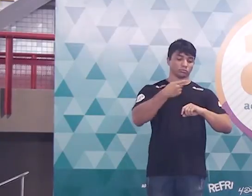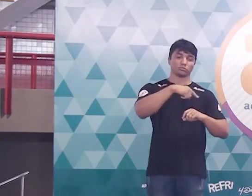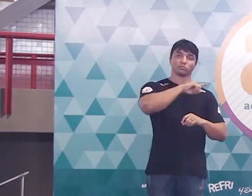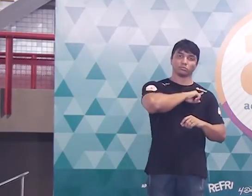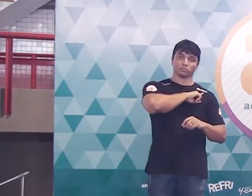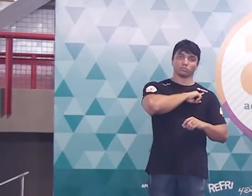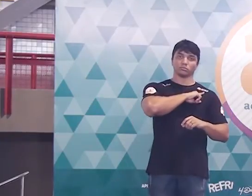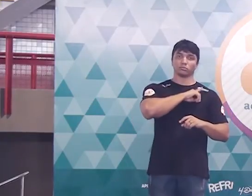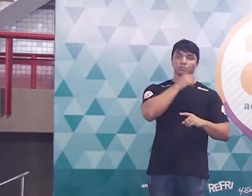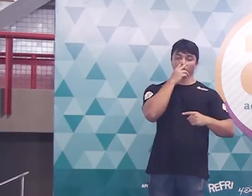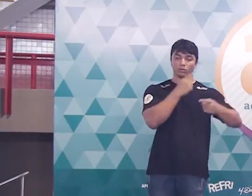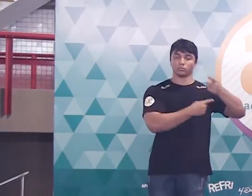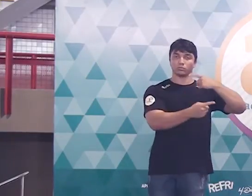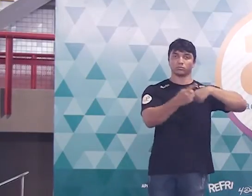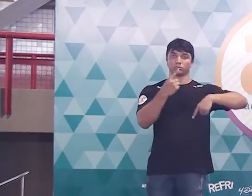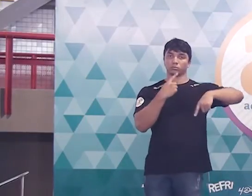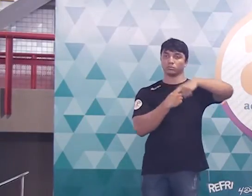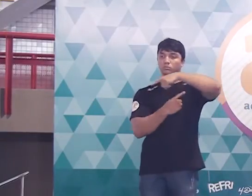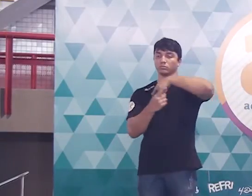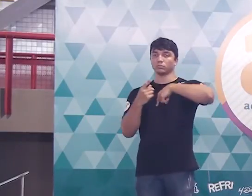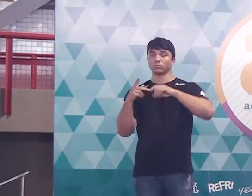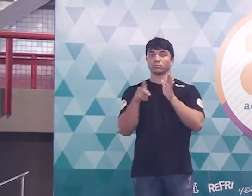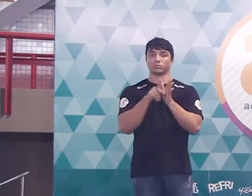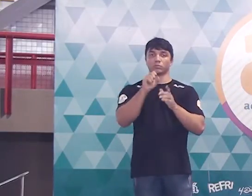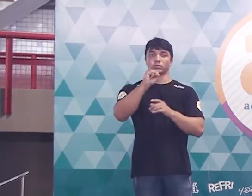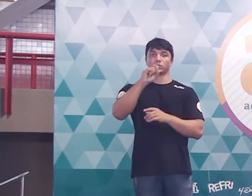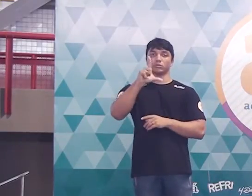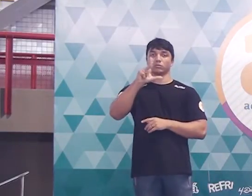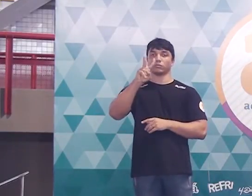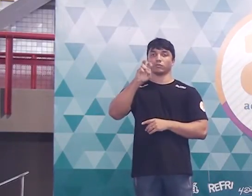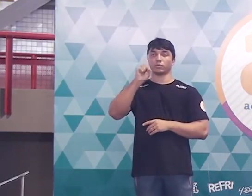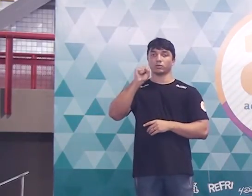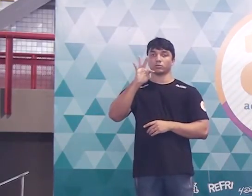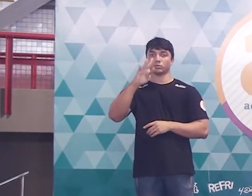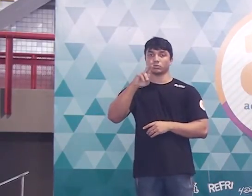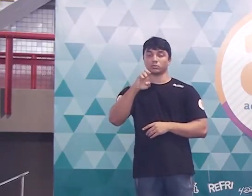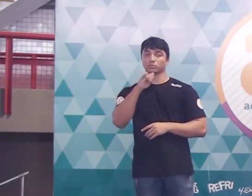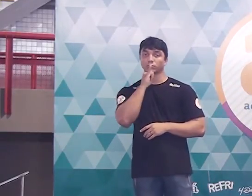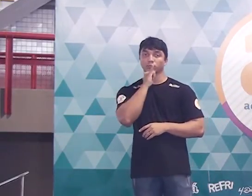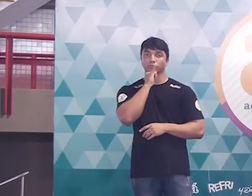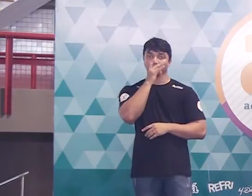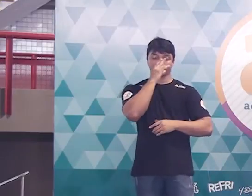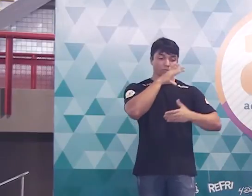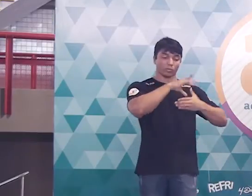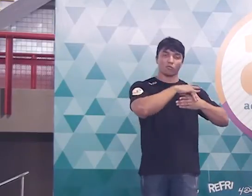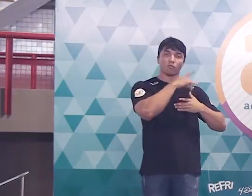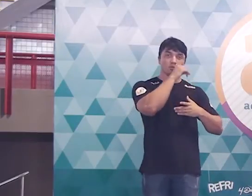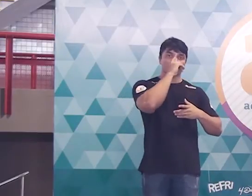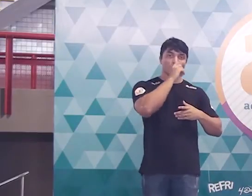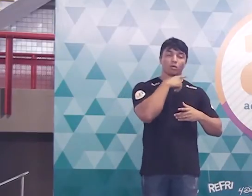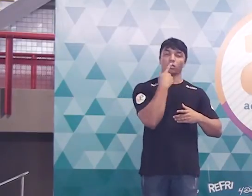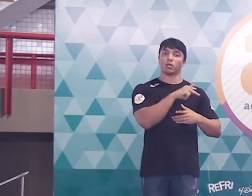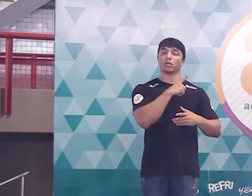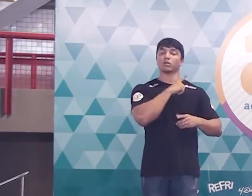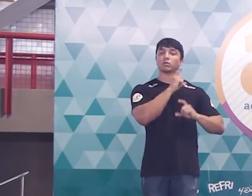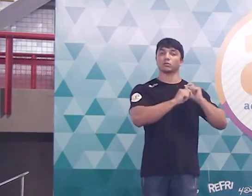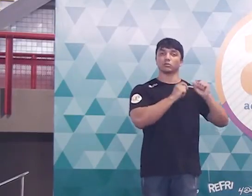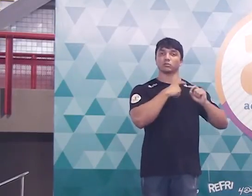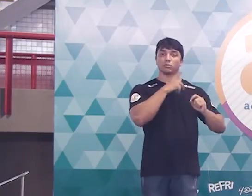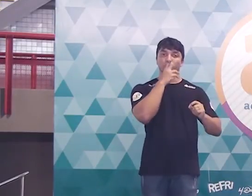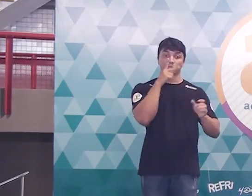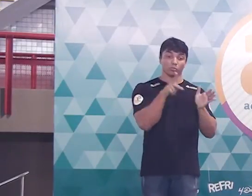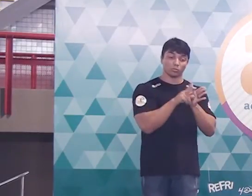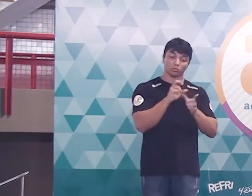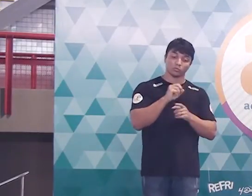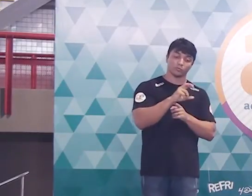É o chamado ciclo silvestre. Ó, outro exemplo, febre amarela. Gente, a febre amarela não é um